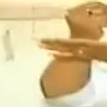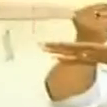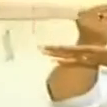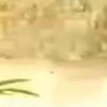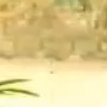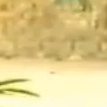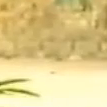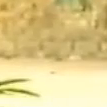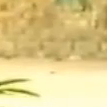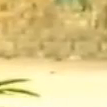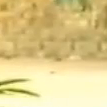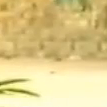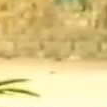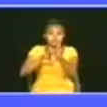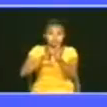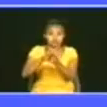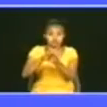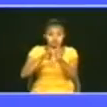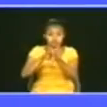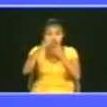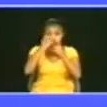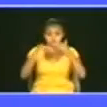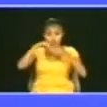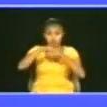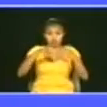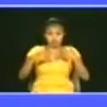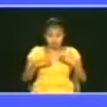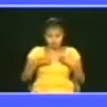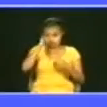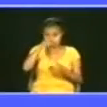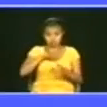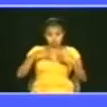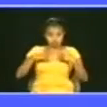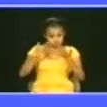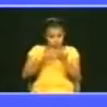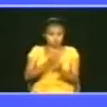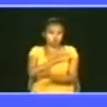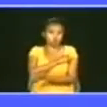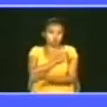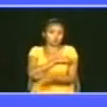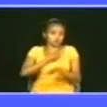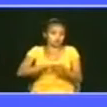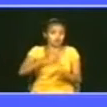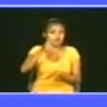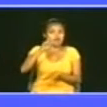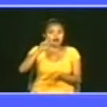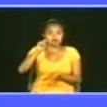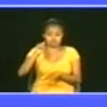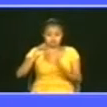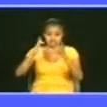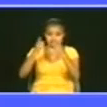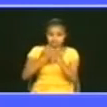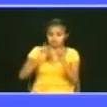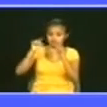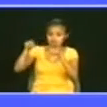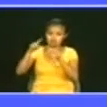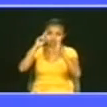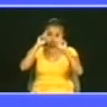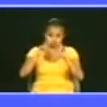ነው። ቫይረሱ በደማቸው ውስጥ የተገኘበት ክላይንት ካለ እዚሁ እኛ ሆስፒታል ላይ ኤአርቲ ክፍል እንዲሄዱ